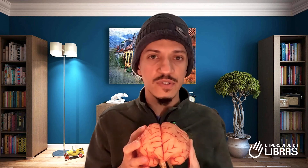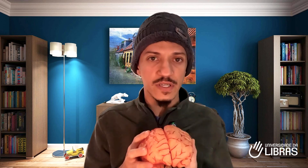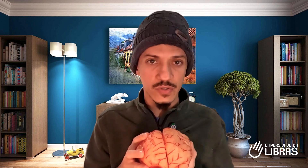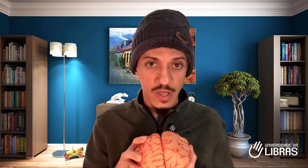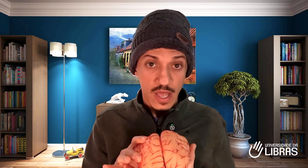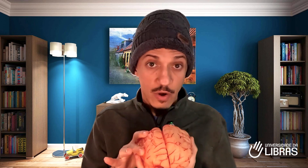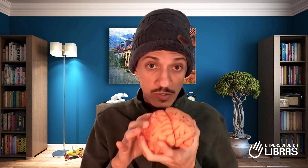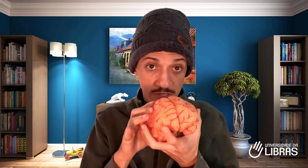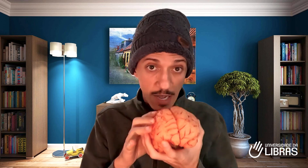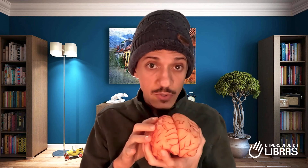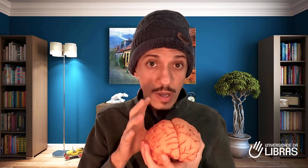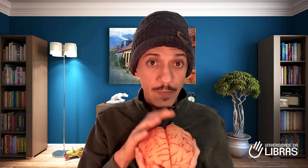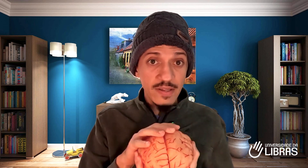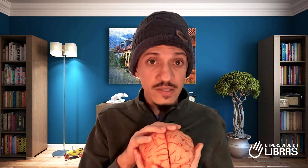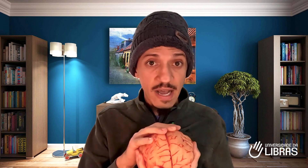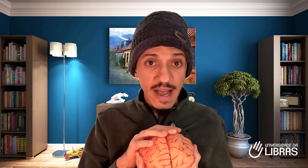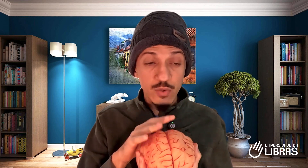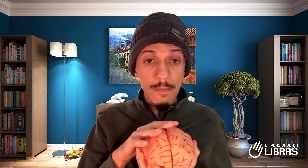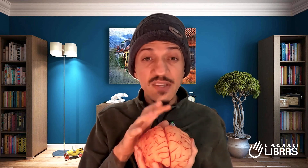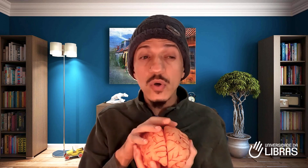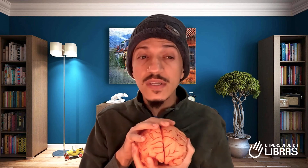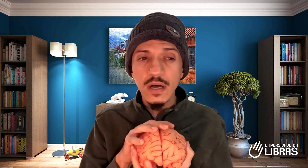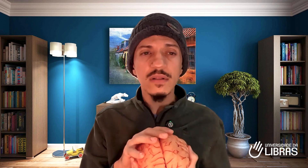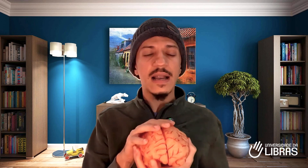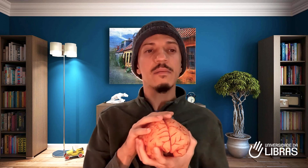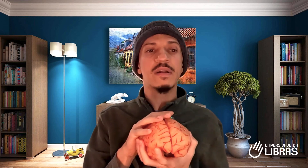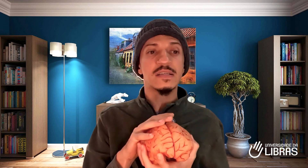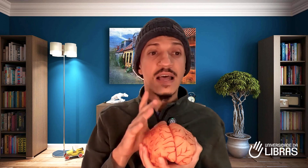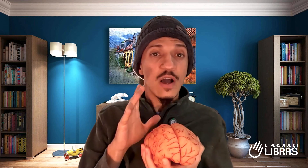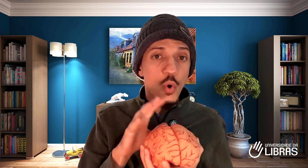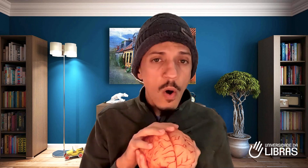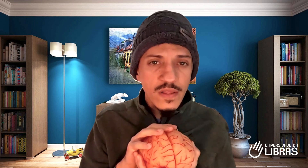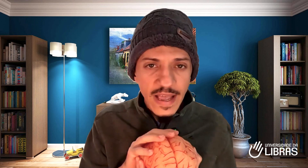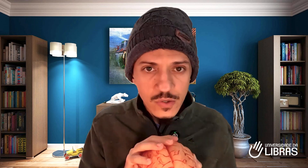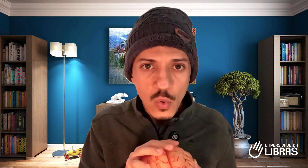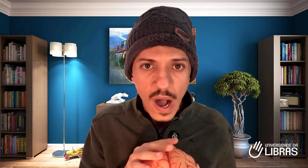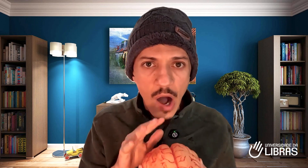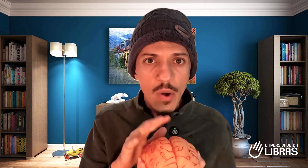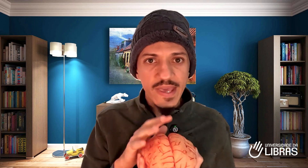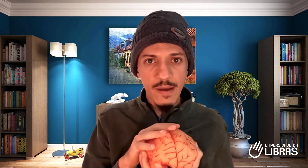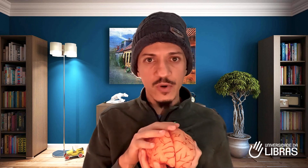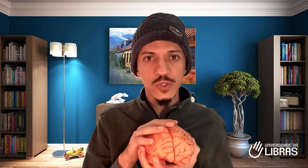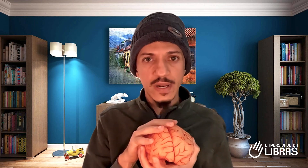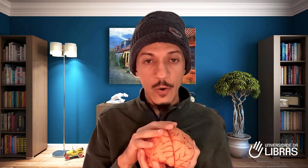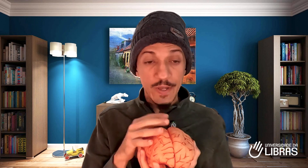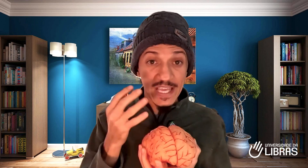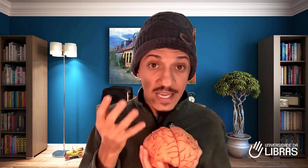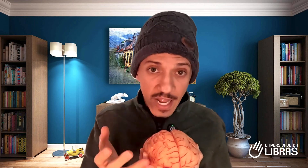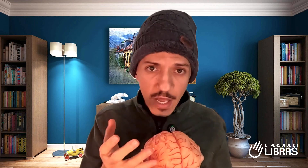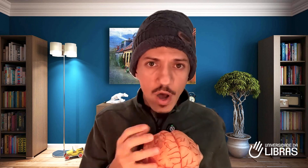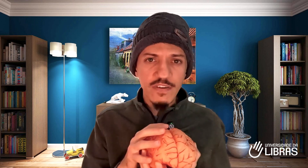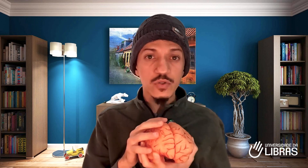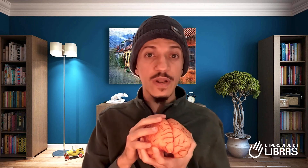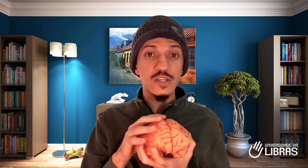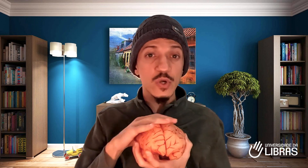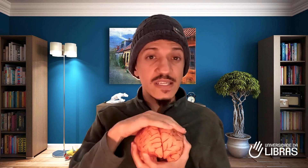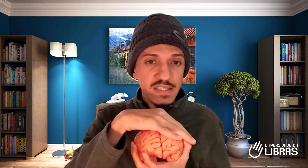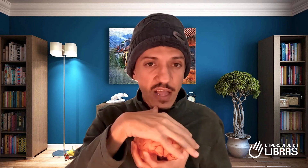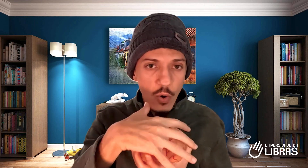isso. Nós usamos uma aprendizagem, uma absorção da Libras contextual e emocional, que cria novas conexões